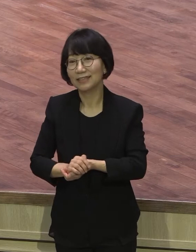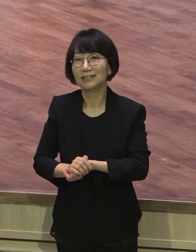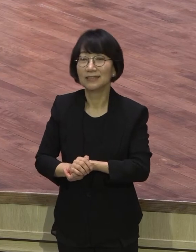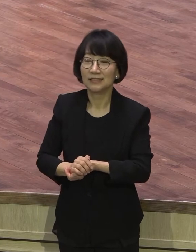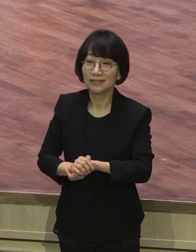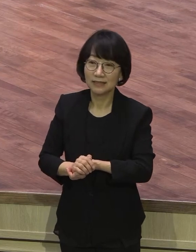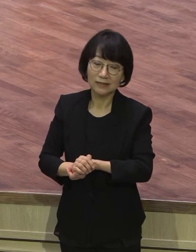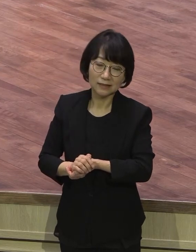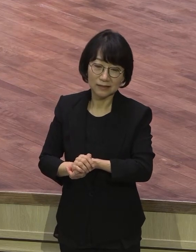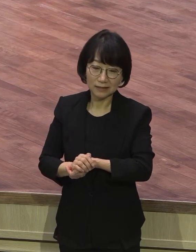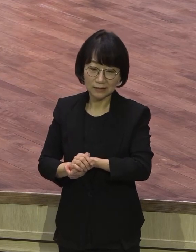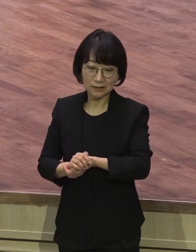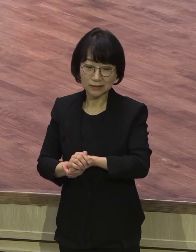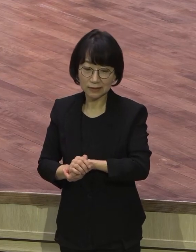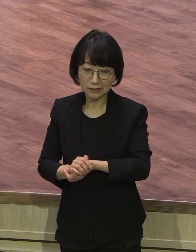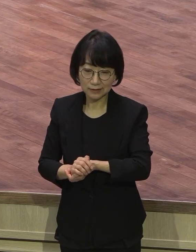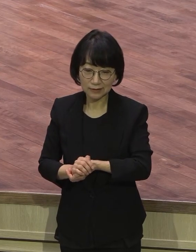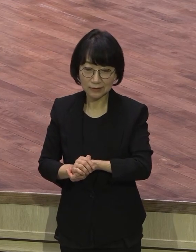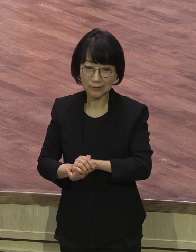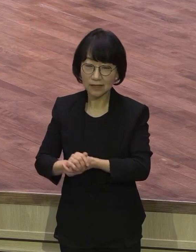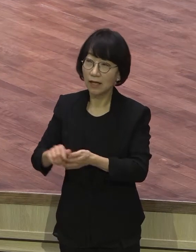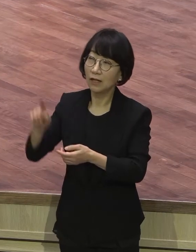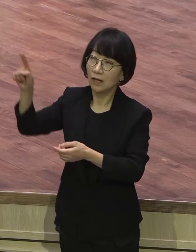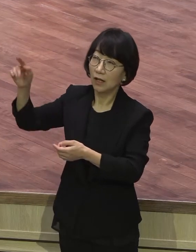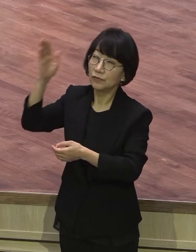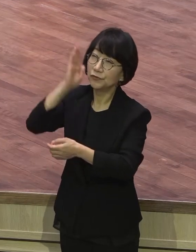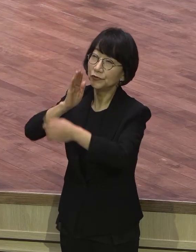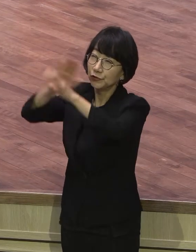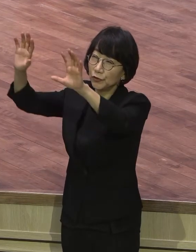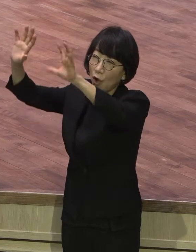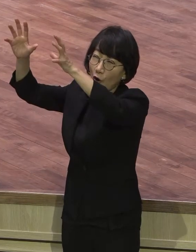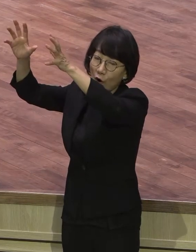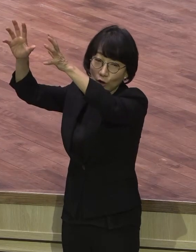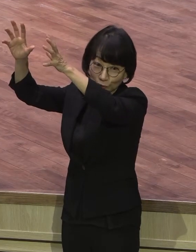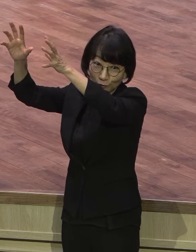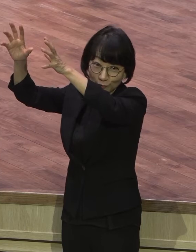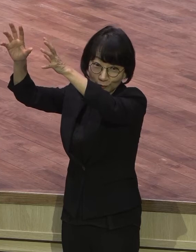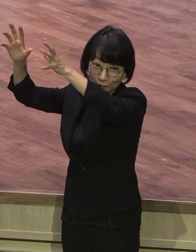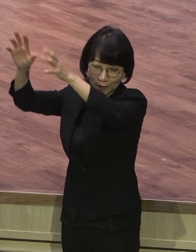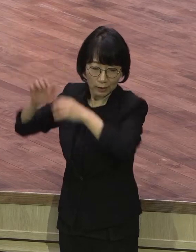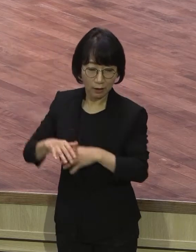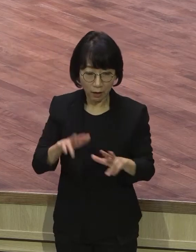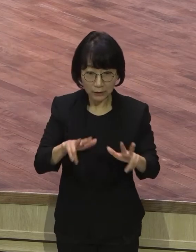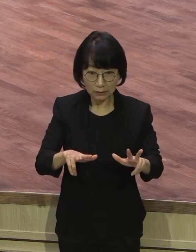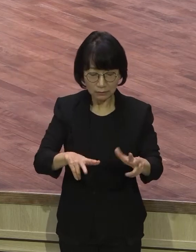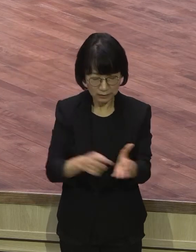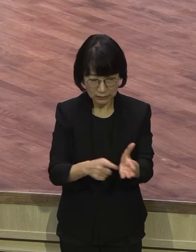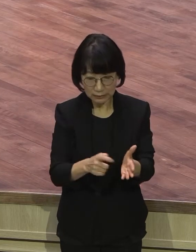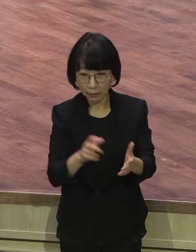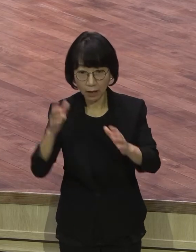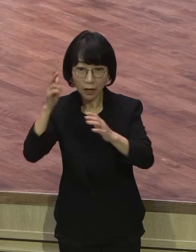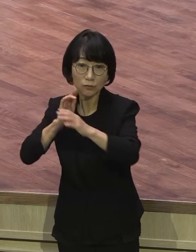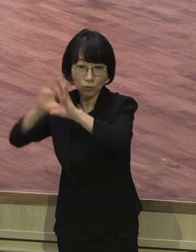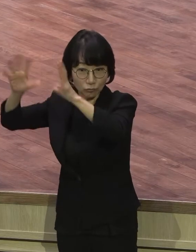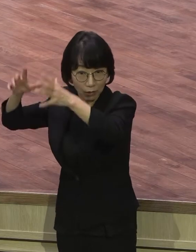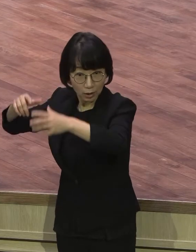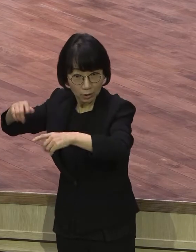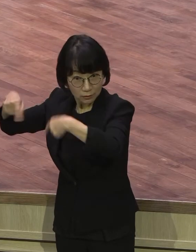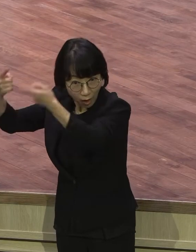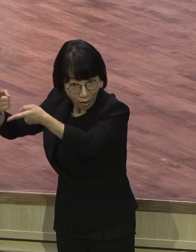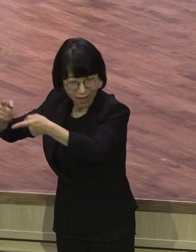이제. 그런데 영원한 천국의 삶이 보장되는데 바로 천국 가지는 않아요. 바로 천국